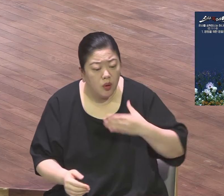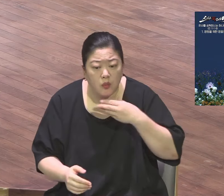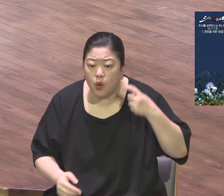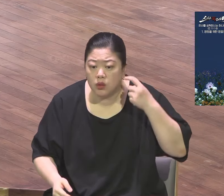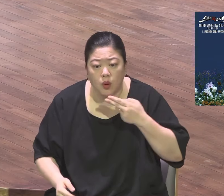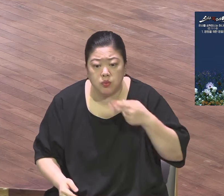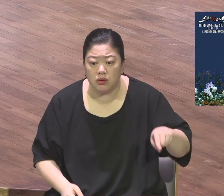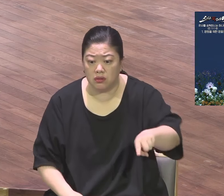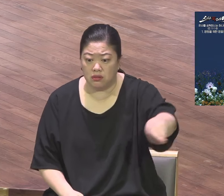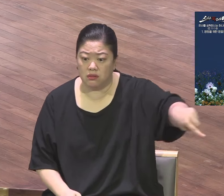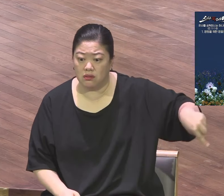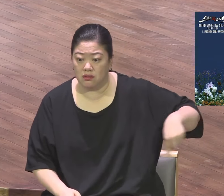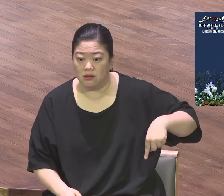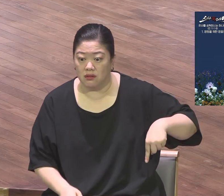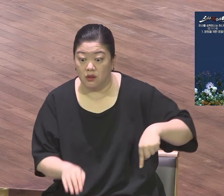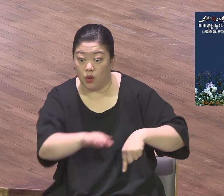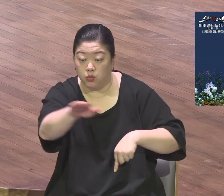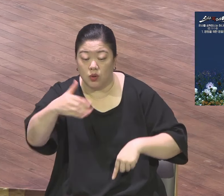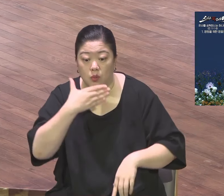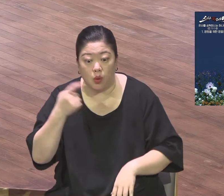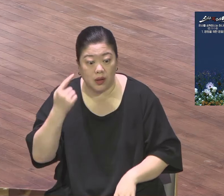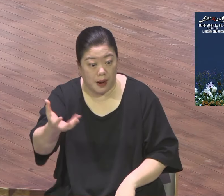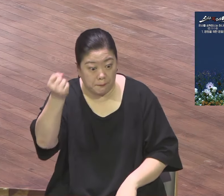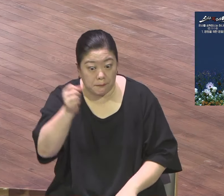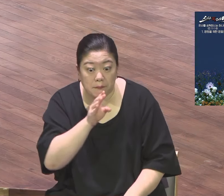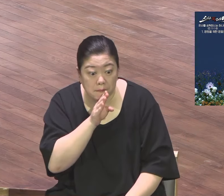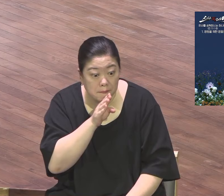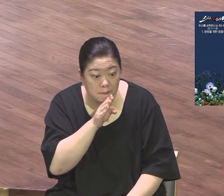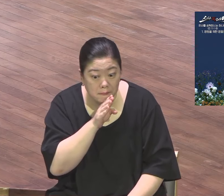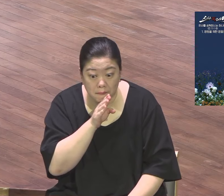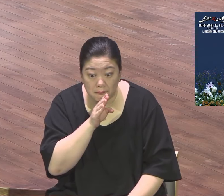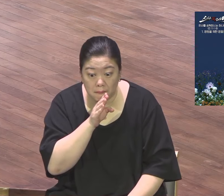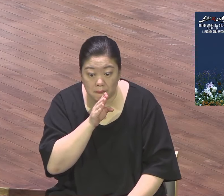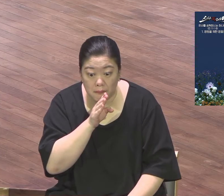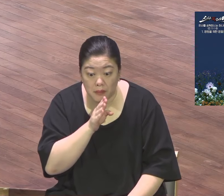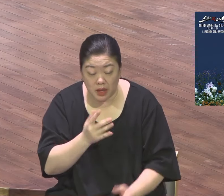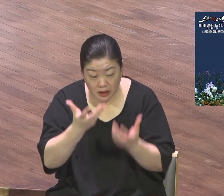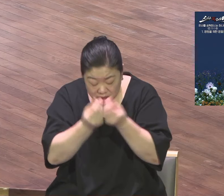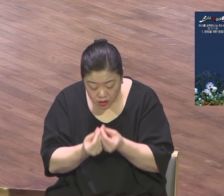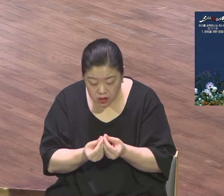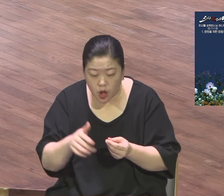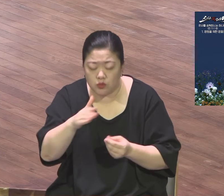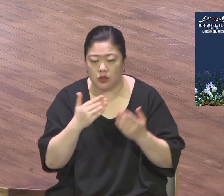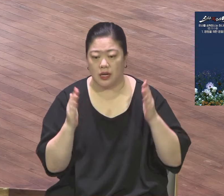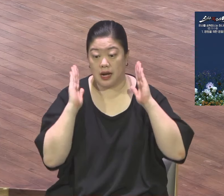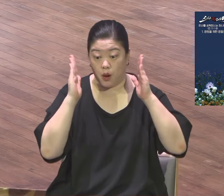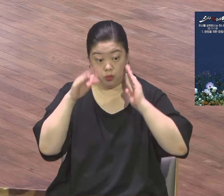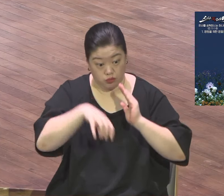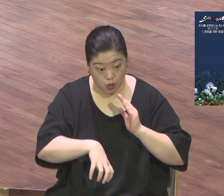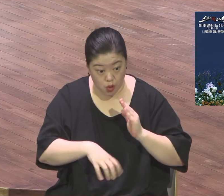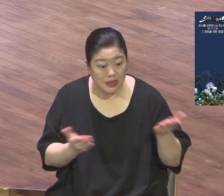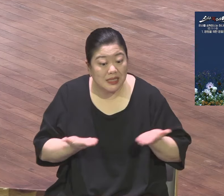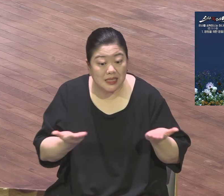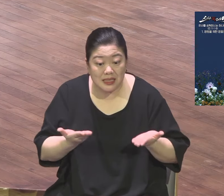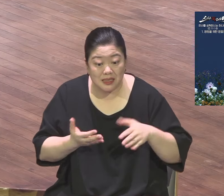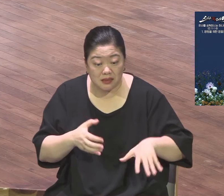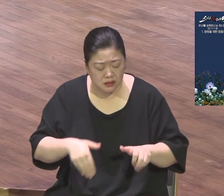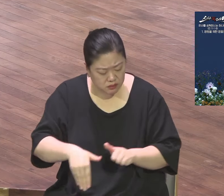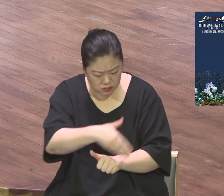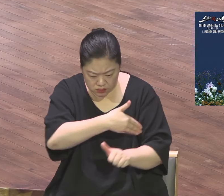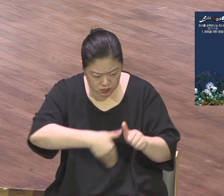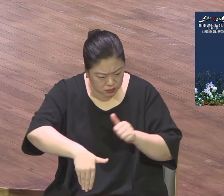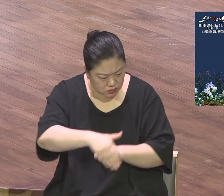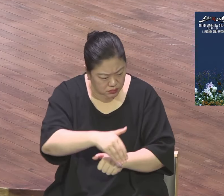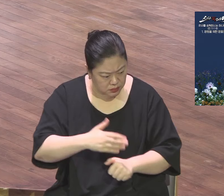여러분만이 가진 복음이에요. 다른 사람 복음 없죠. 여러분 주위를 돌아보세요. 여러분 직장에, 여러분 학교에, 여러분 주위에 이 여러분 가진